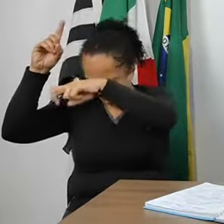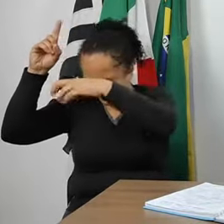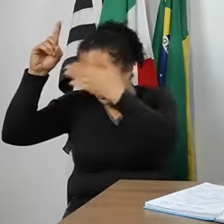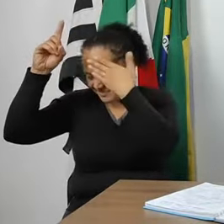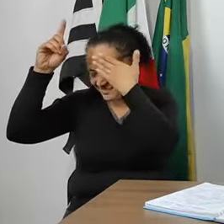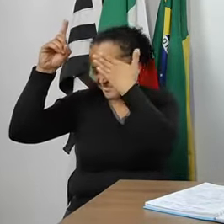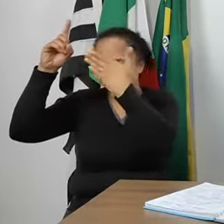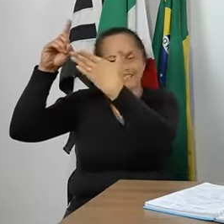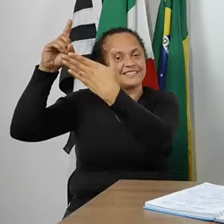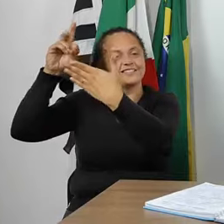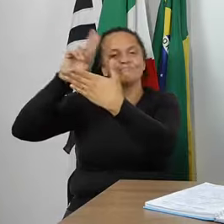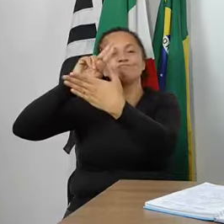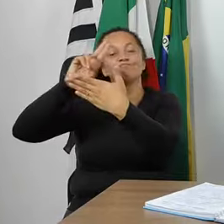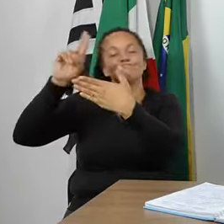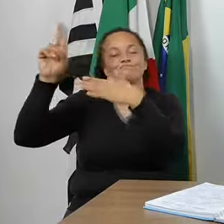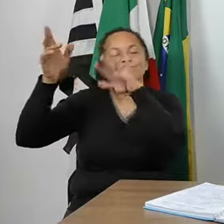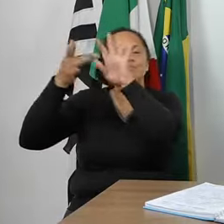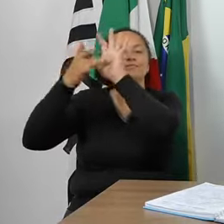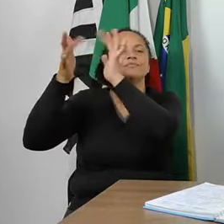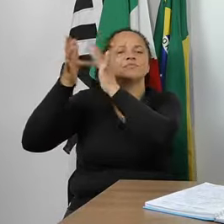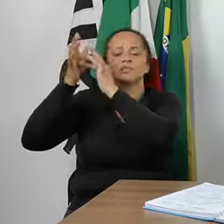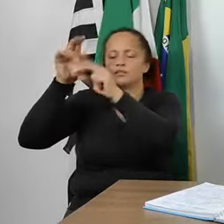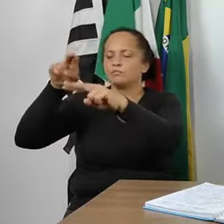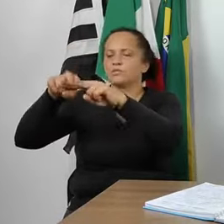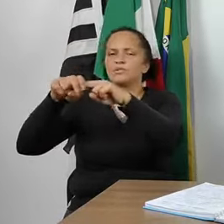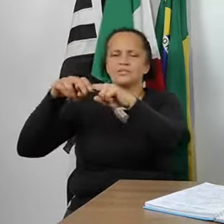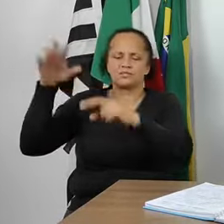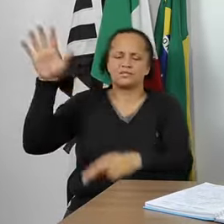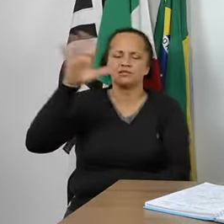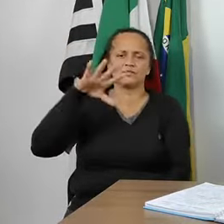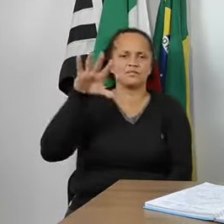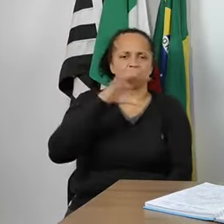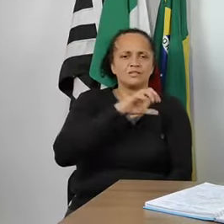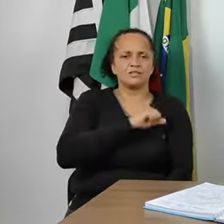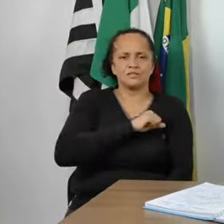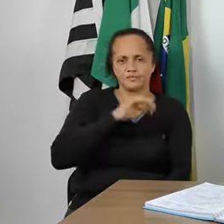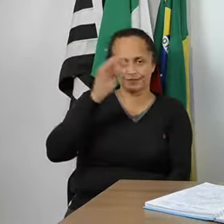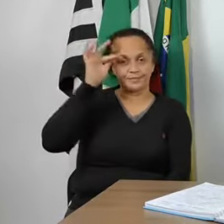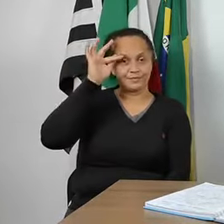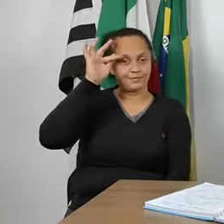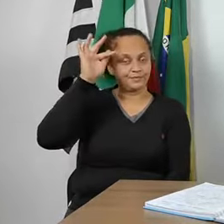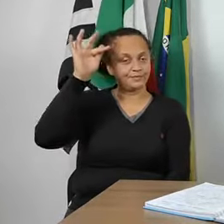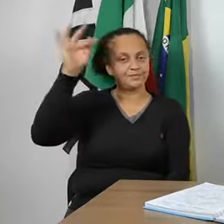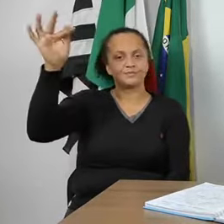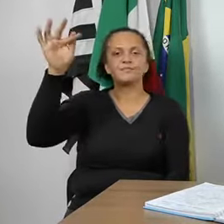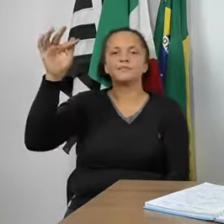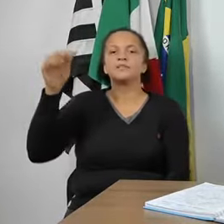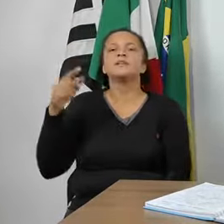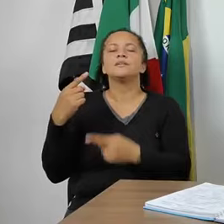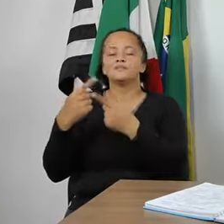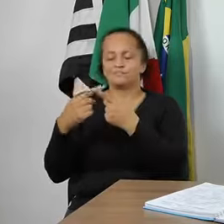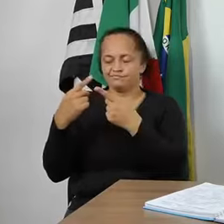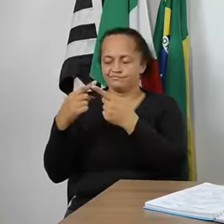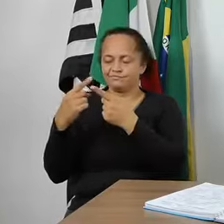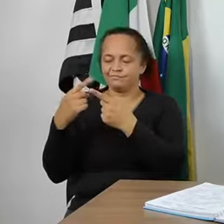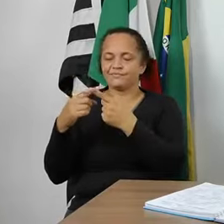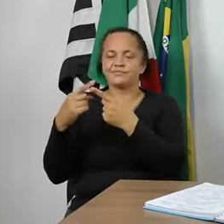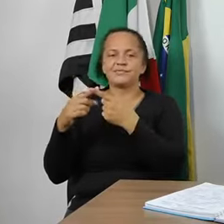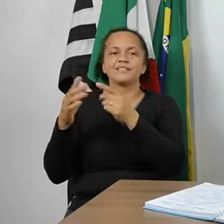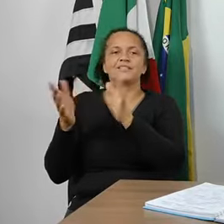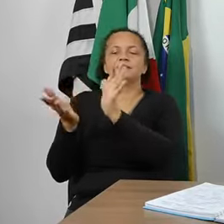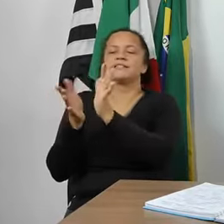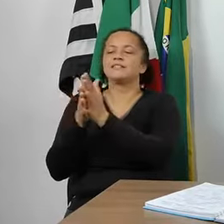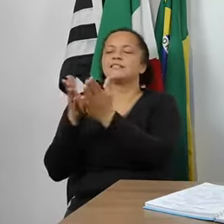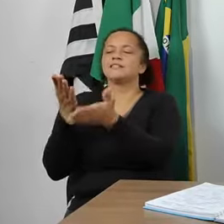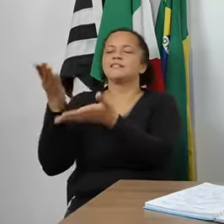nome, por causa do teu amor e da tua fidelidade, pois exaltastes acima de